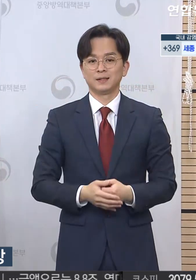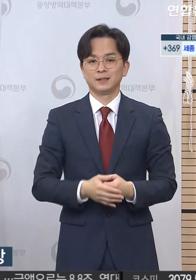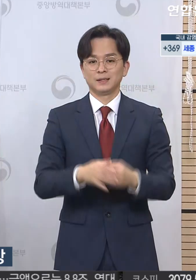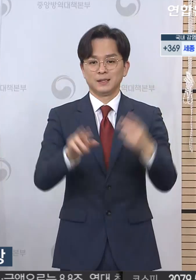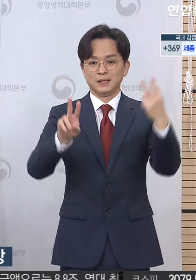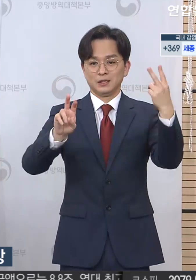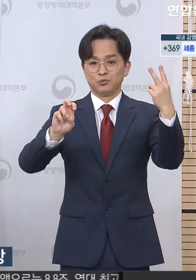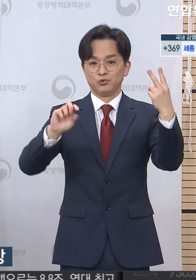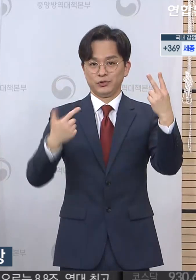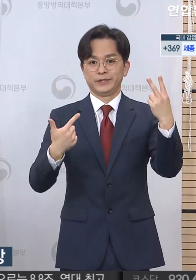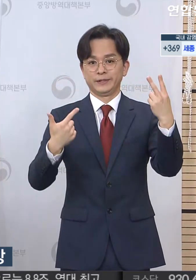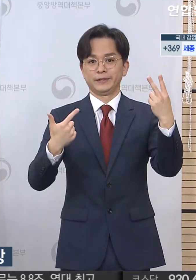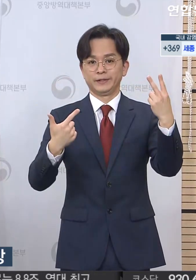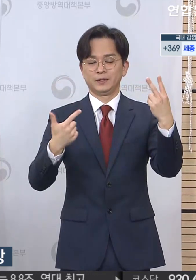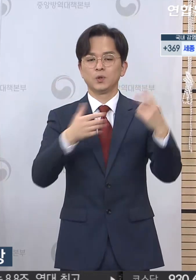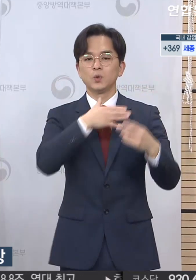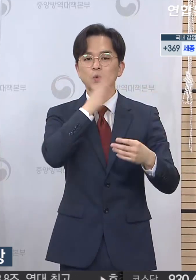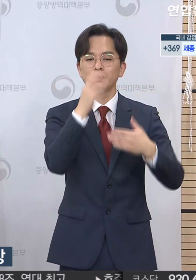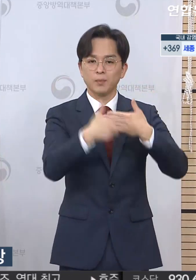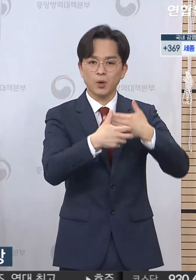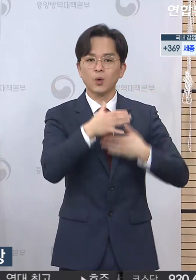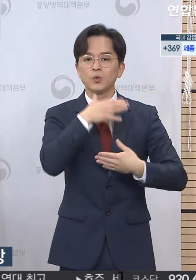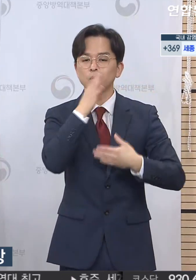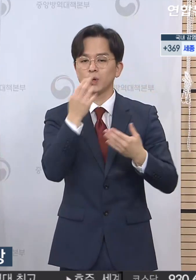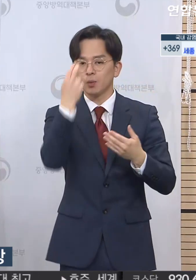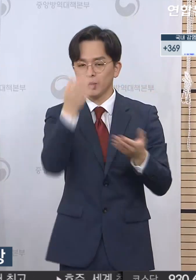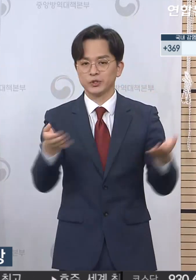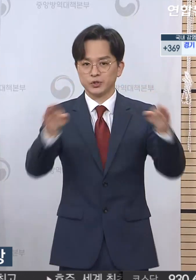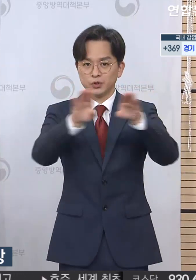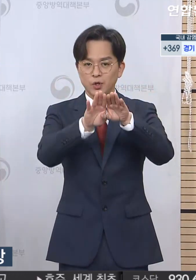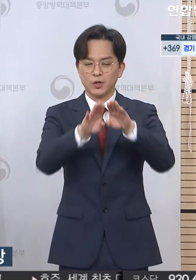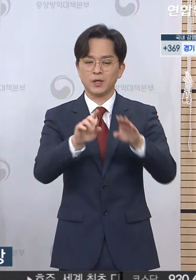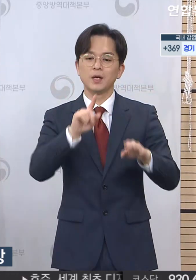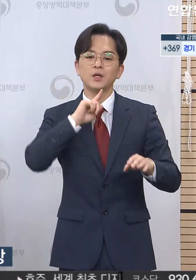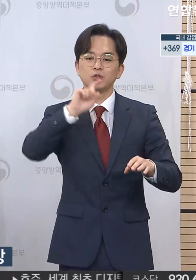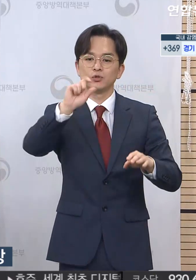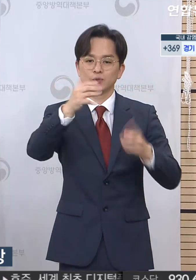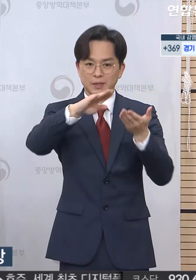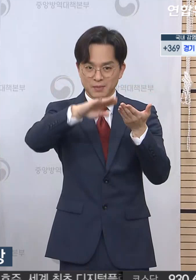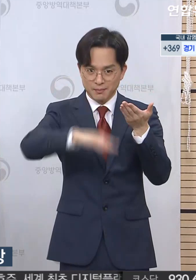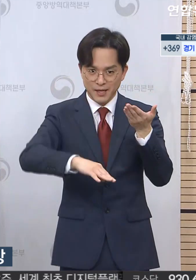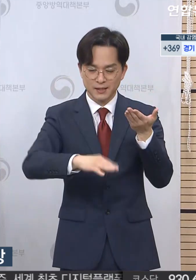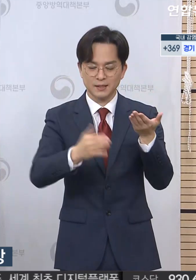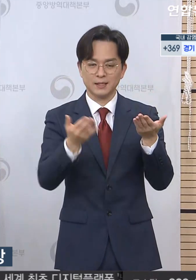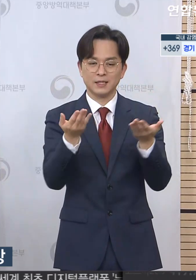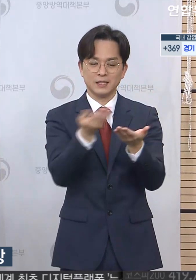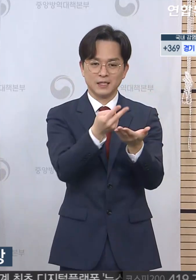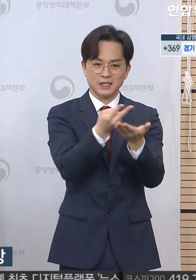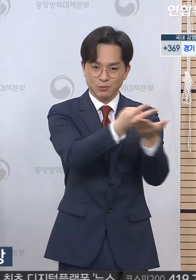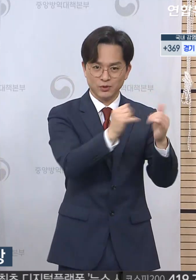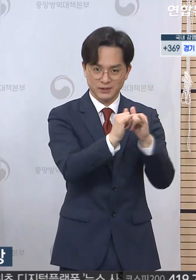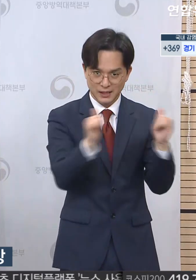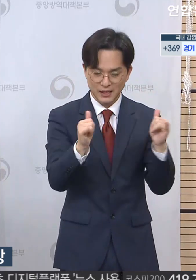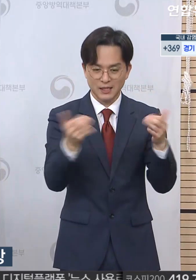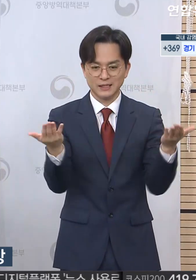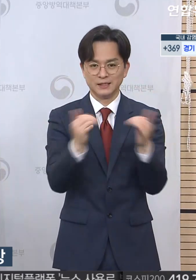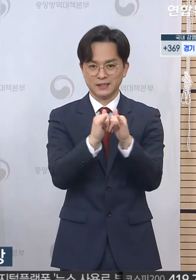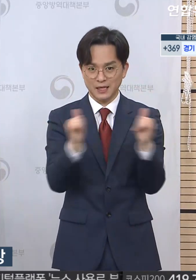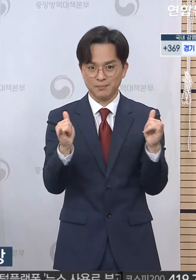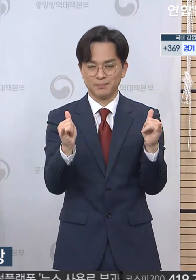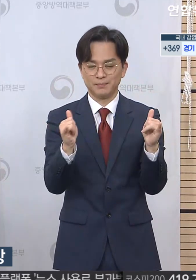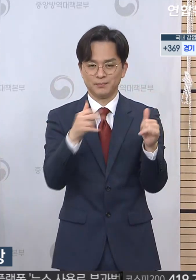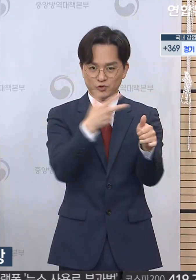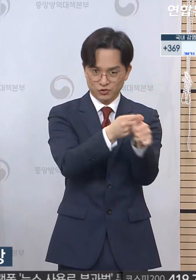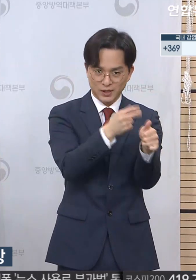2월 26일에는 요양병원, 요양시설 등의 만 65세 미만의 입소자와 종사자를 대상으로 그